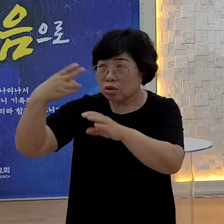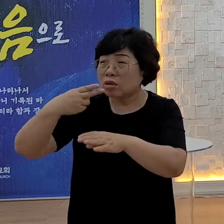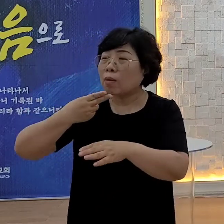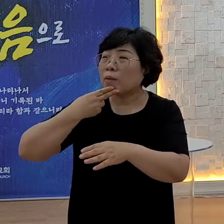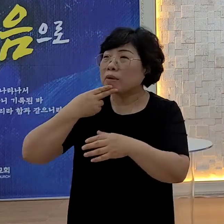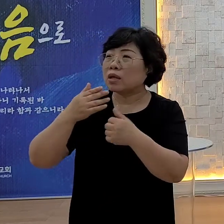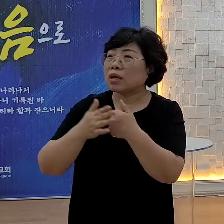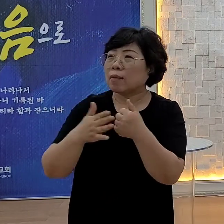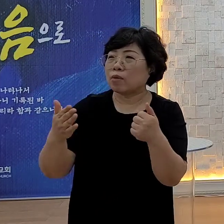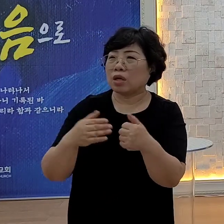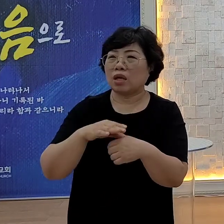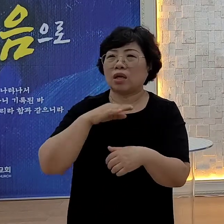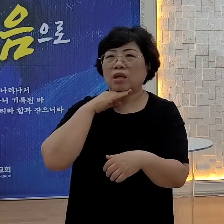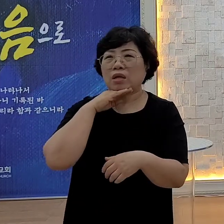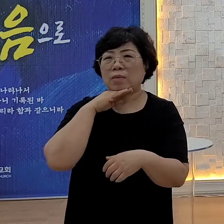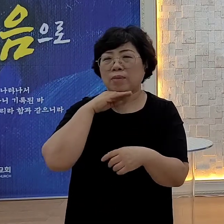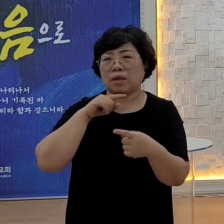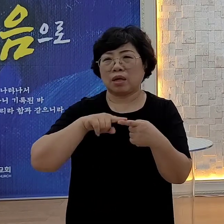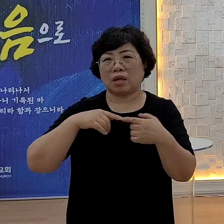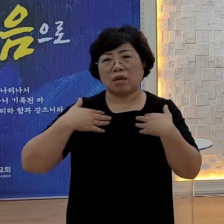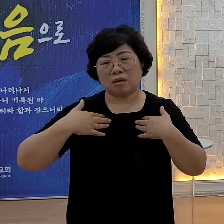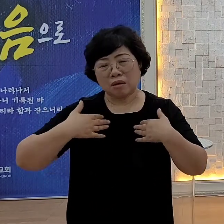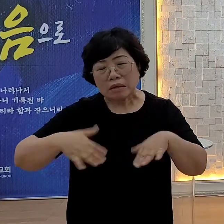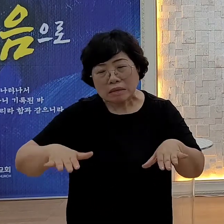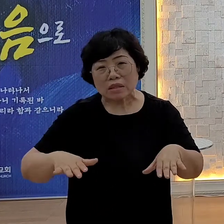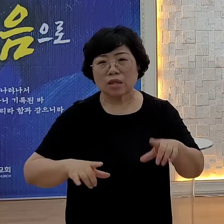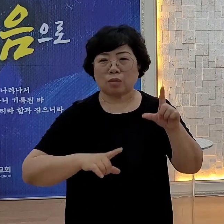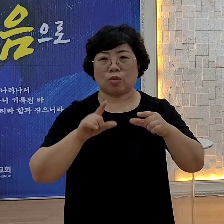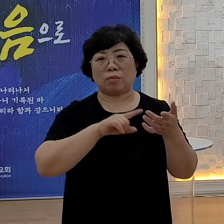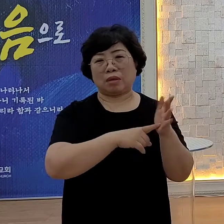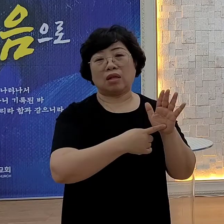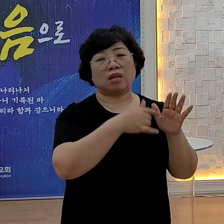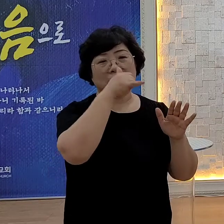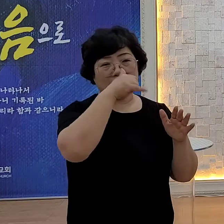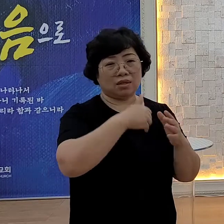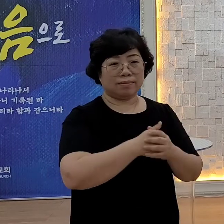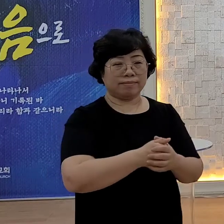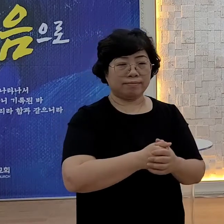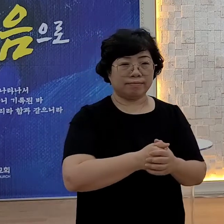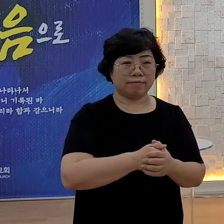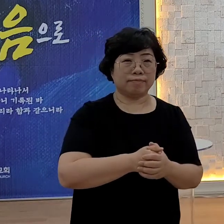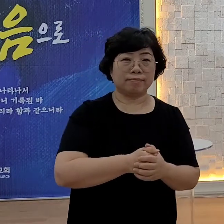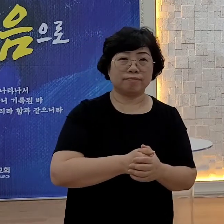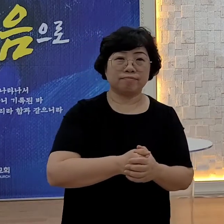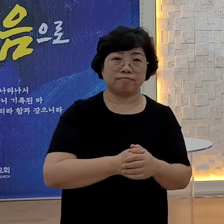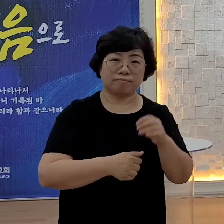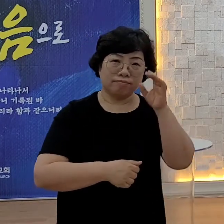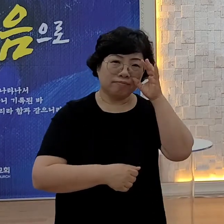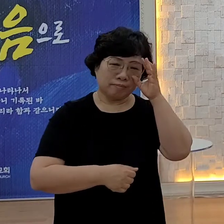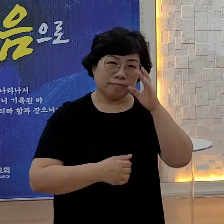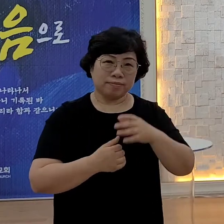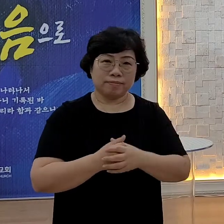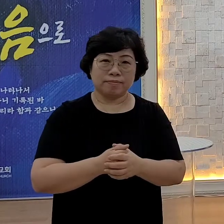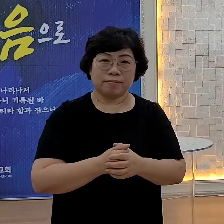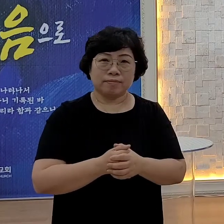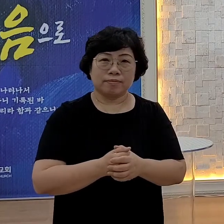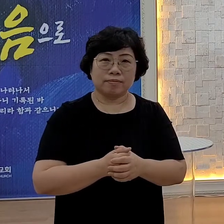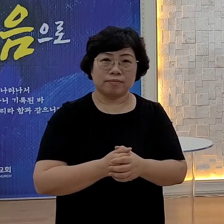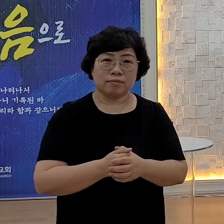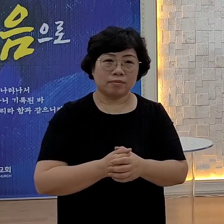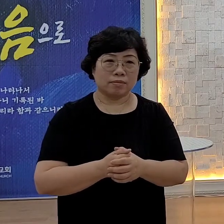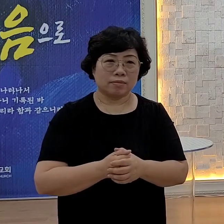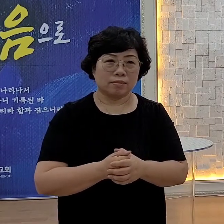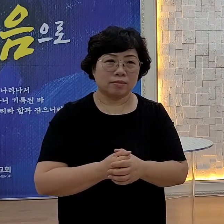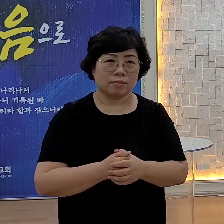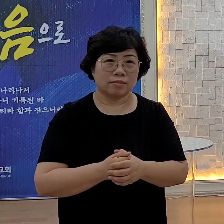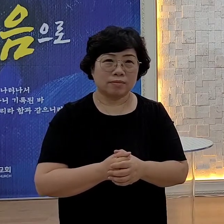이제 그의 마음 가운데 인간적인 이 개입이 필요하다고 생각했다는 거예요. 우리가 너무 지금